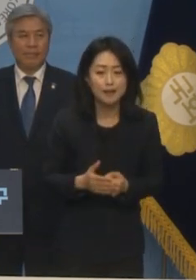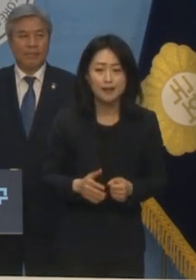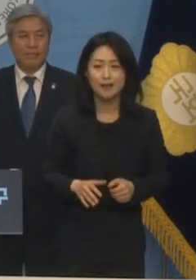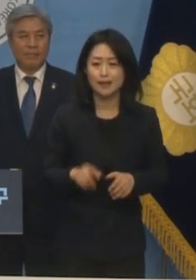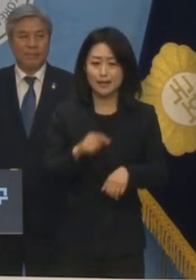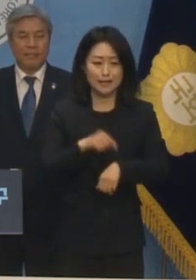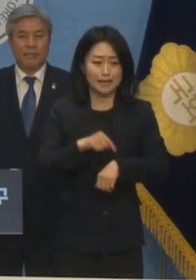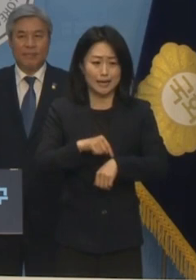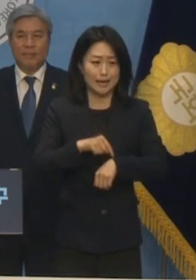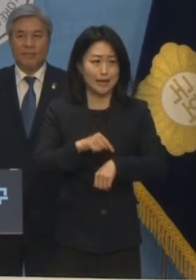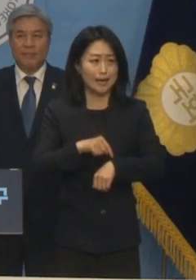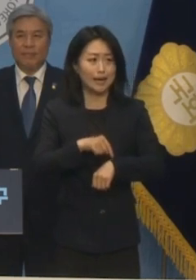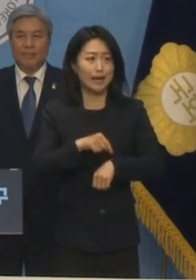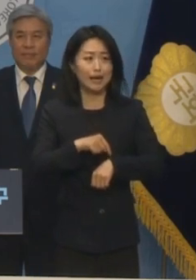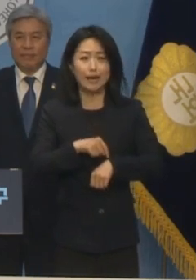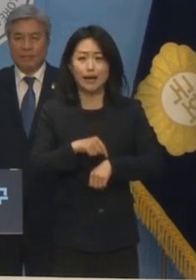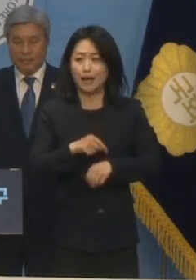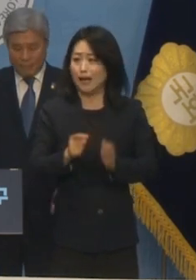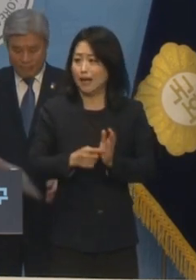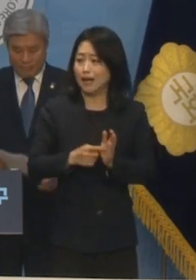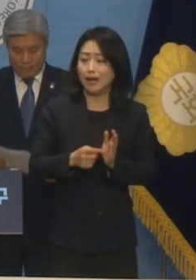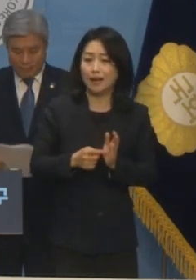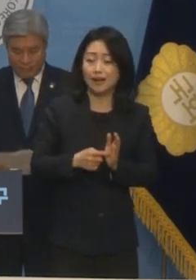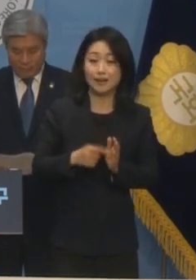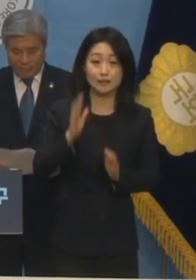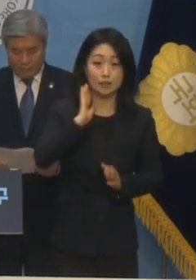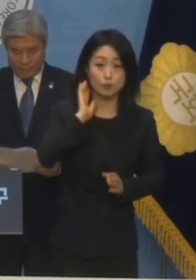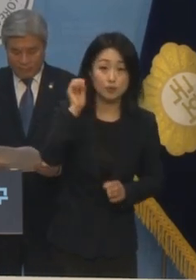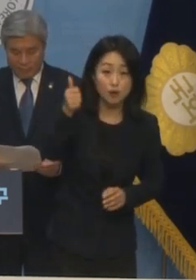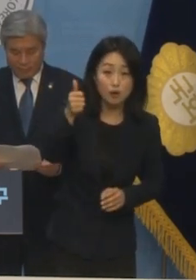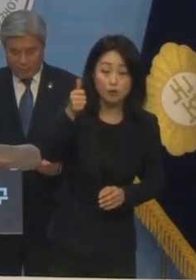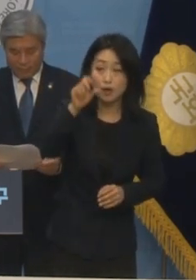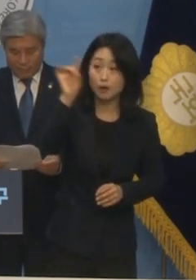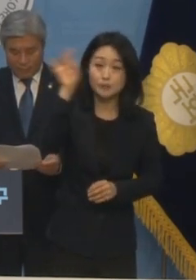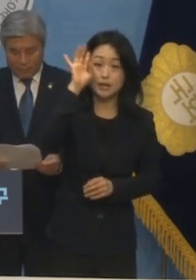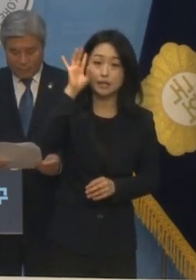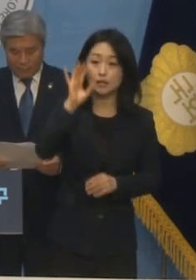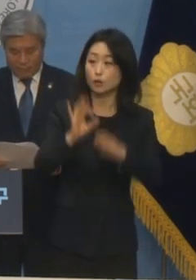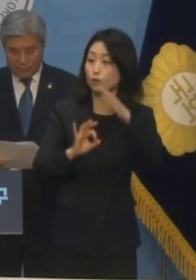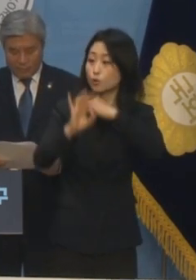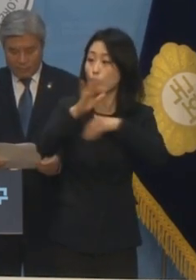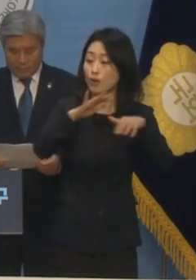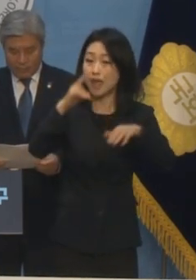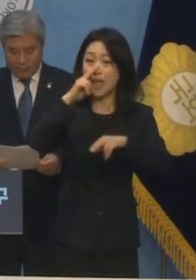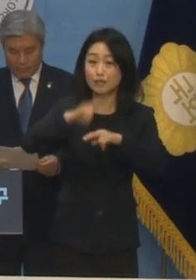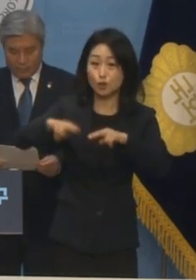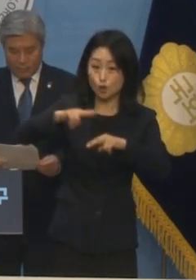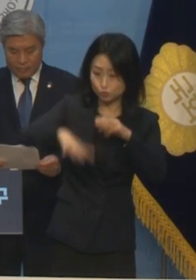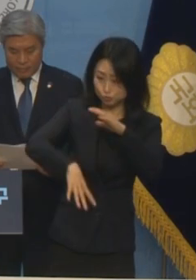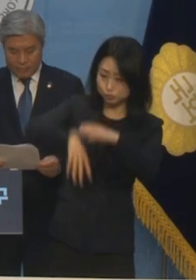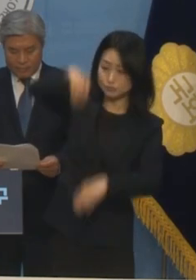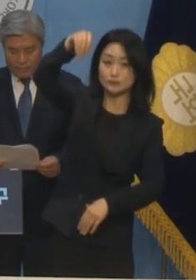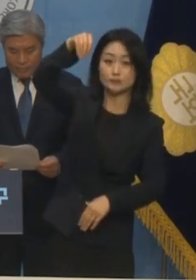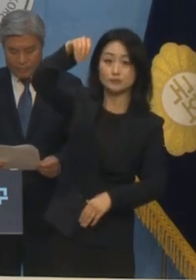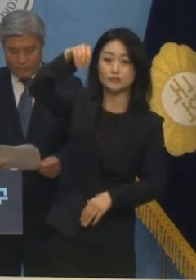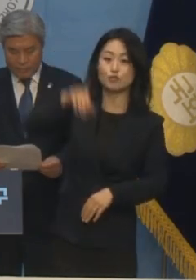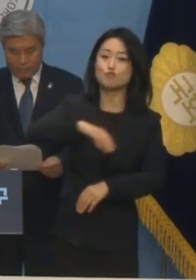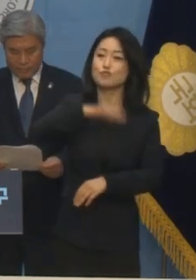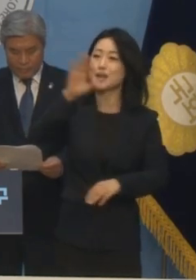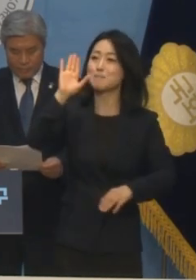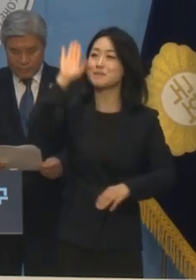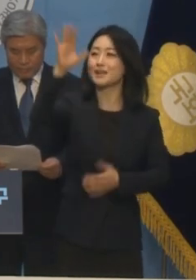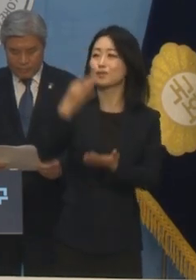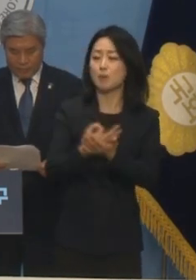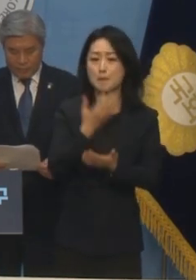시간이 없는데 대통령은 난데없이 동해안 석유 시추를 우리의 미래라고